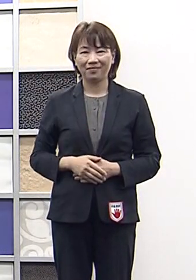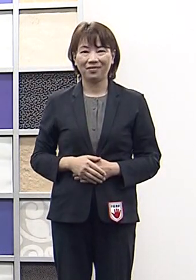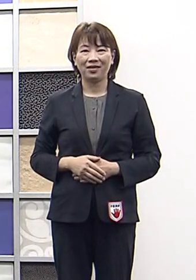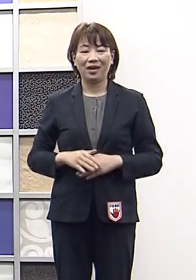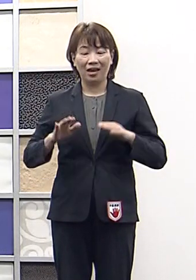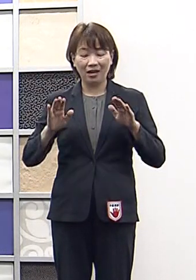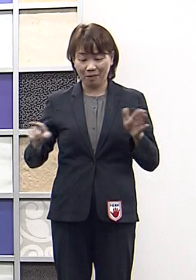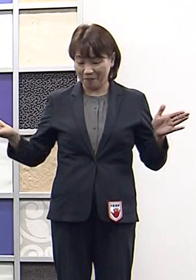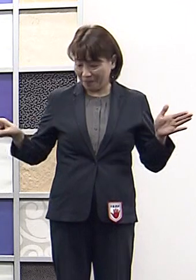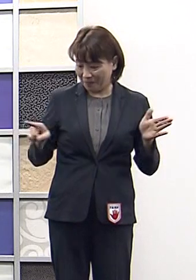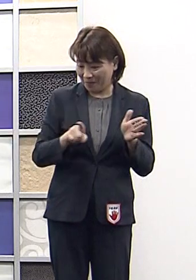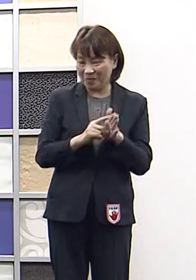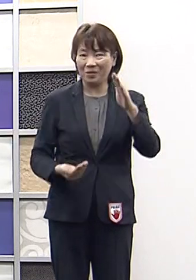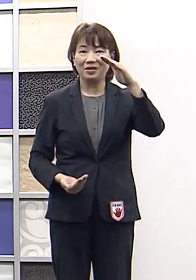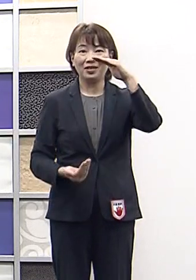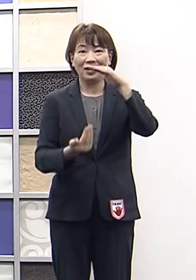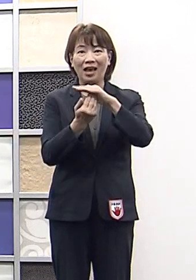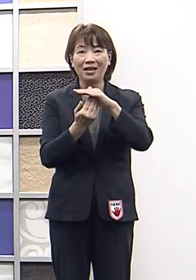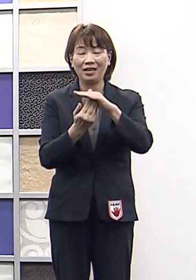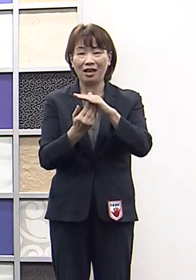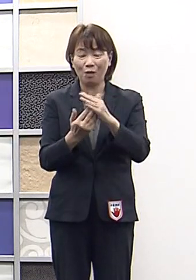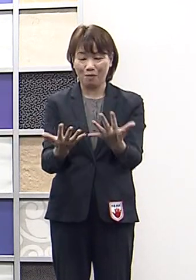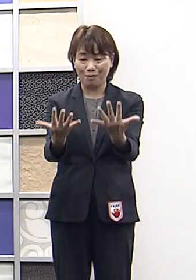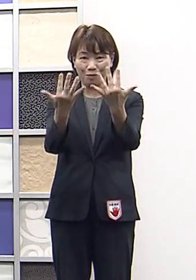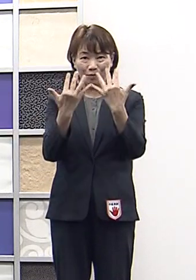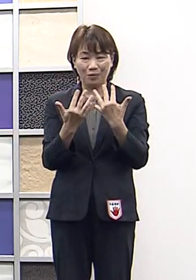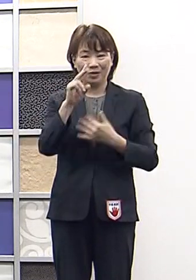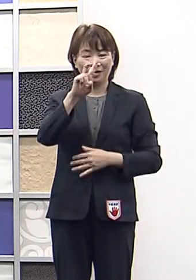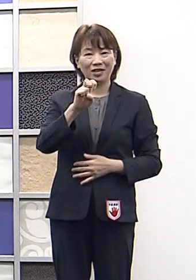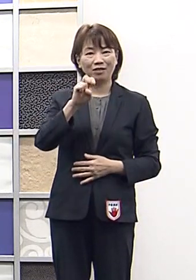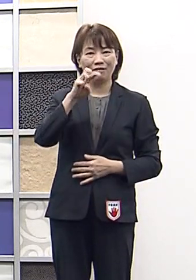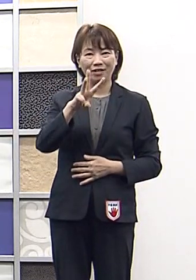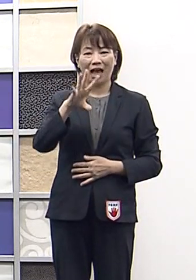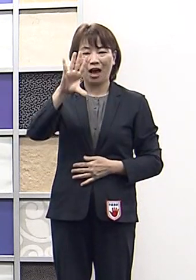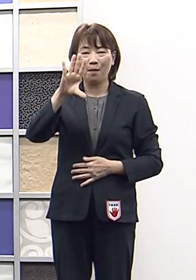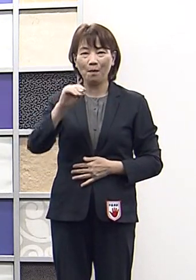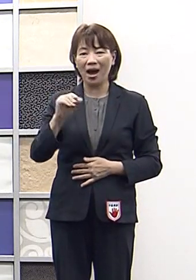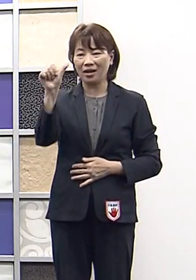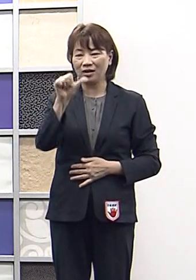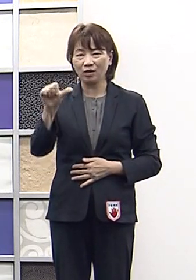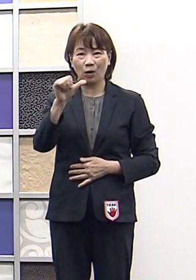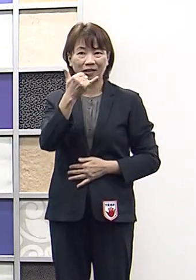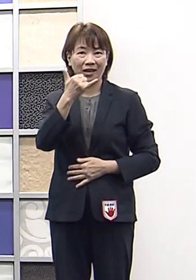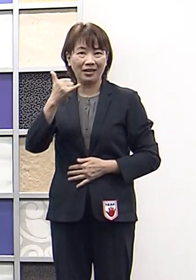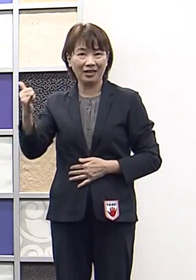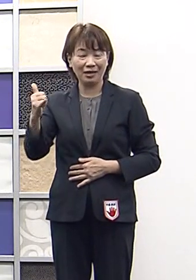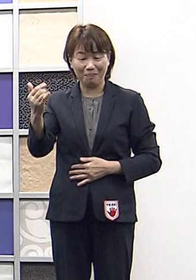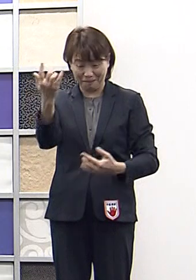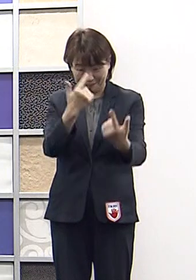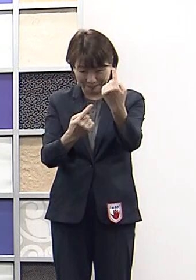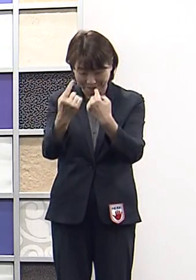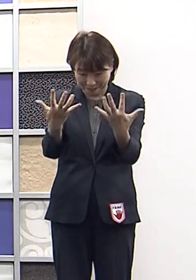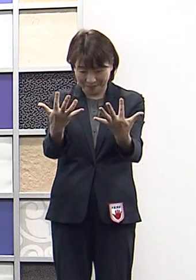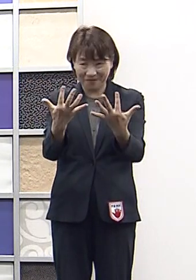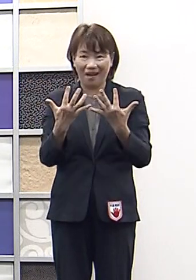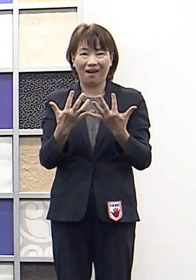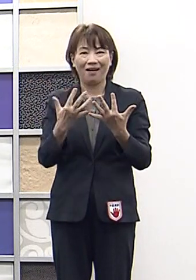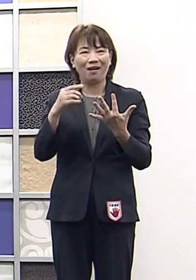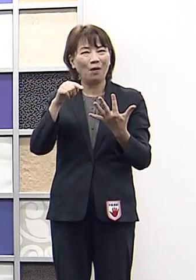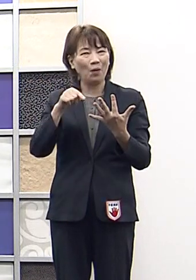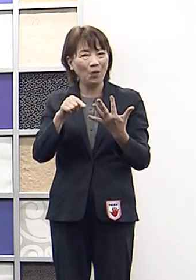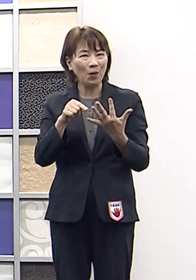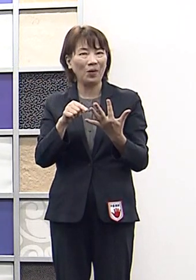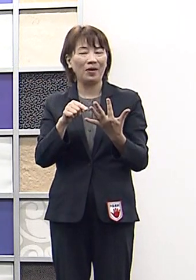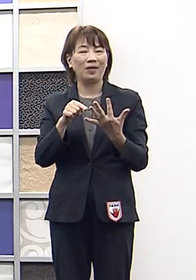去最多の23万5千人 の観客が来たってことですけれども、その受け止め